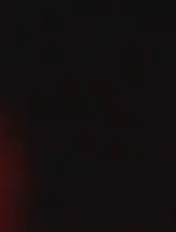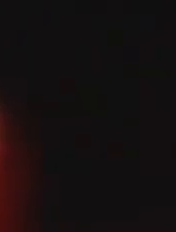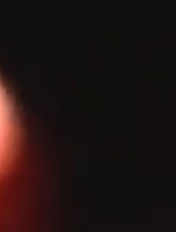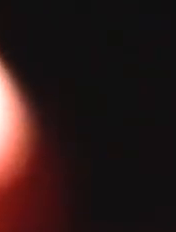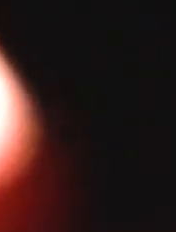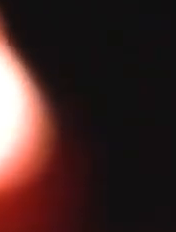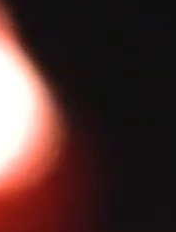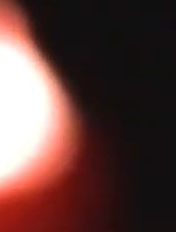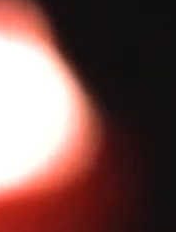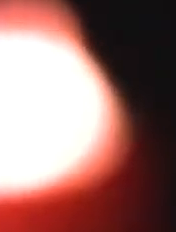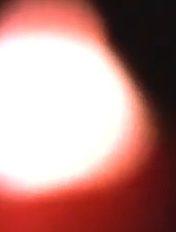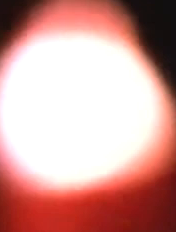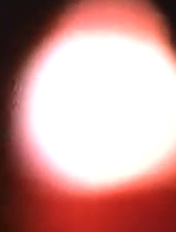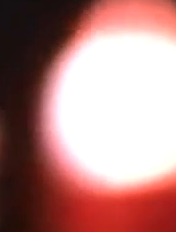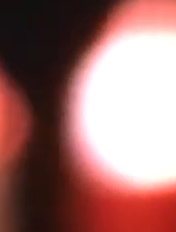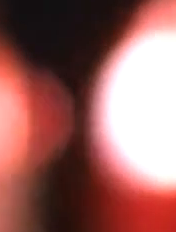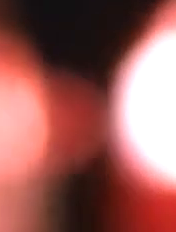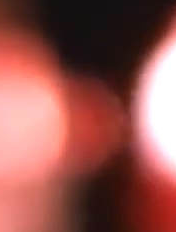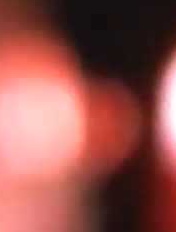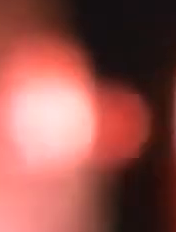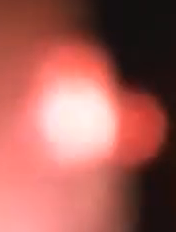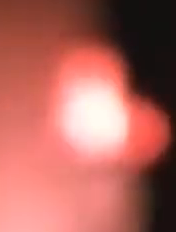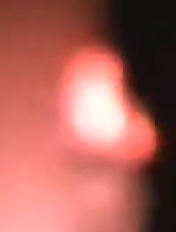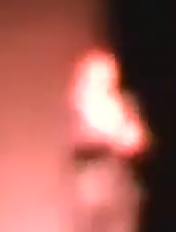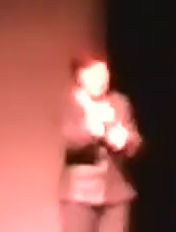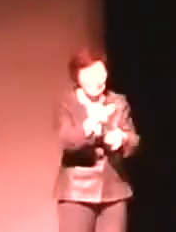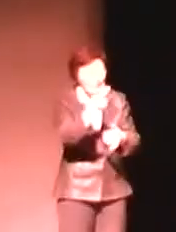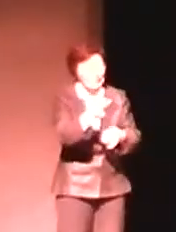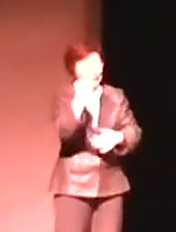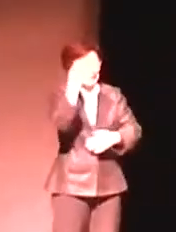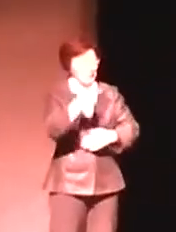として捉えていた人はどれぐらいいたでしょうか。